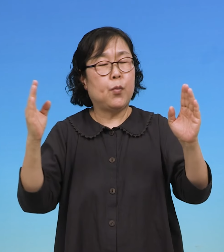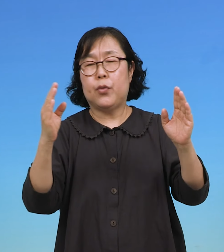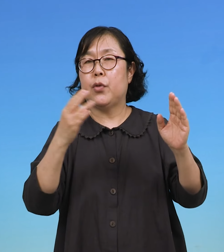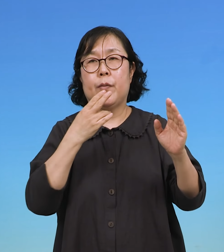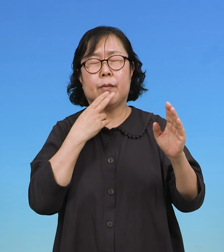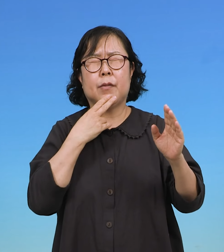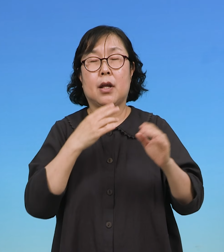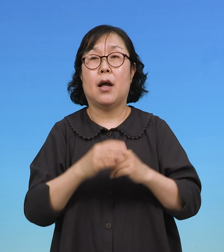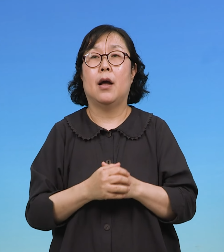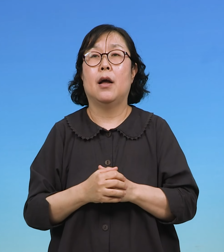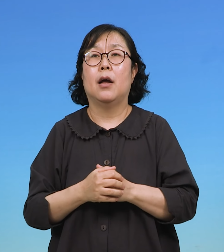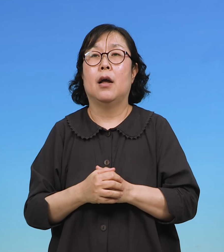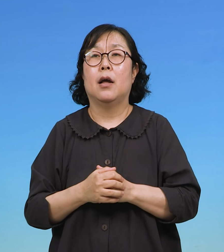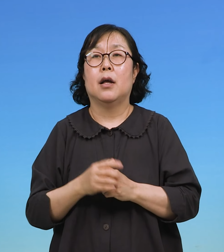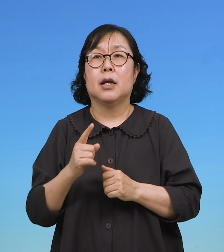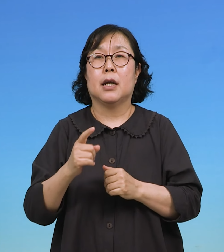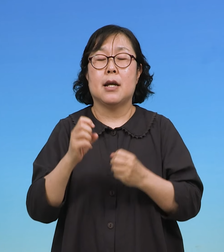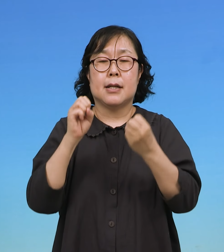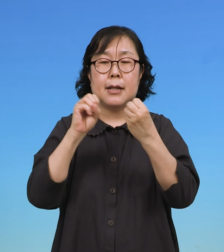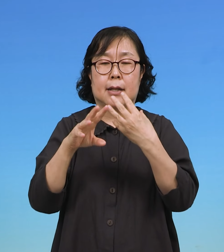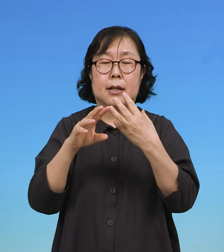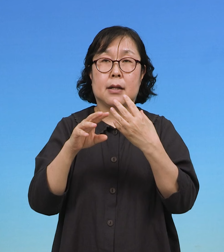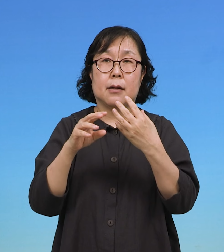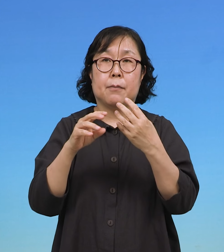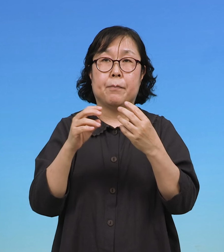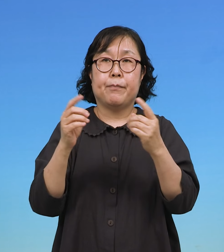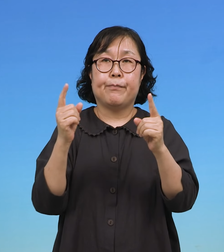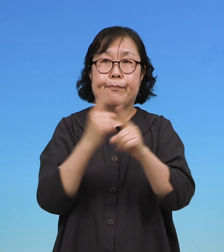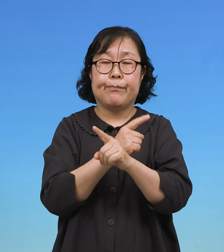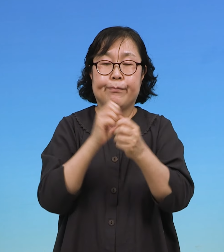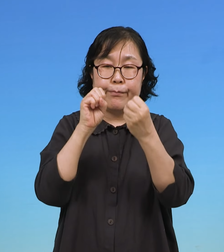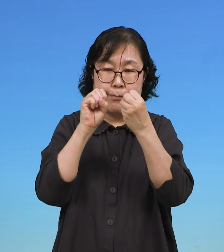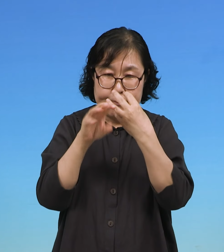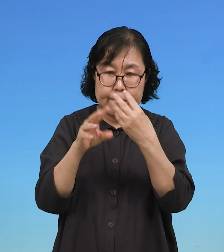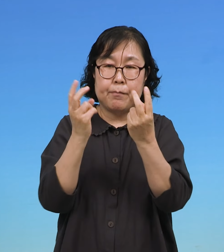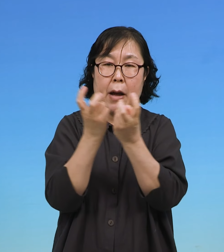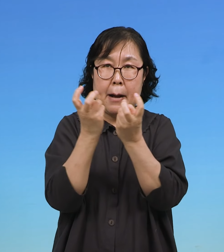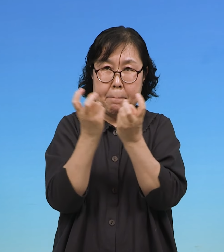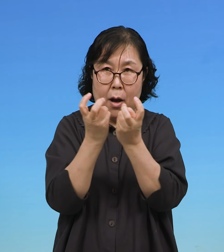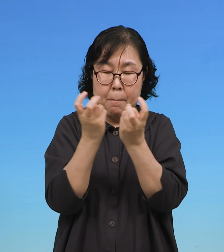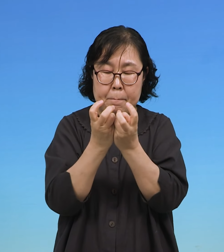일부러 오픈을 안 하고 있습니다. 이 대안이 마련되기 전에 오픈하지 말자.